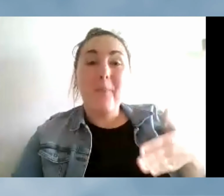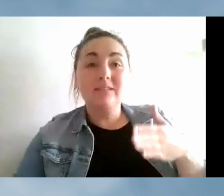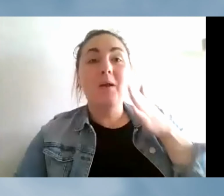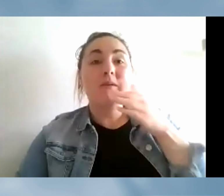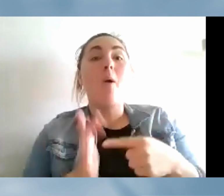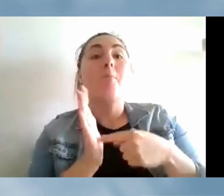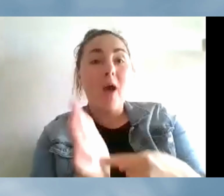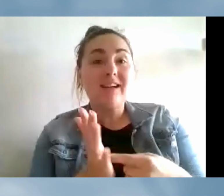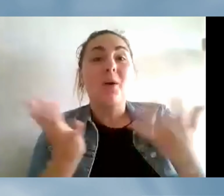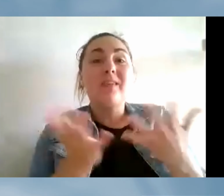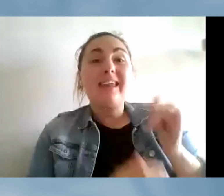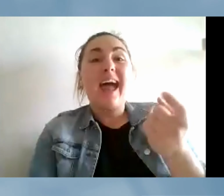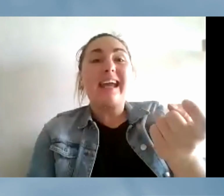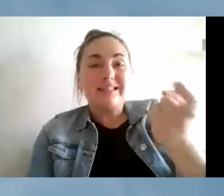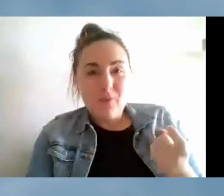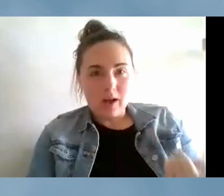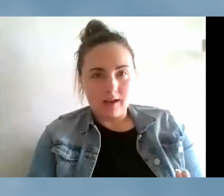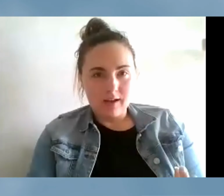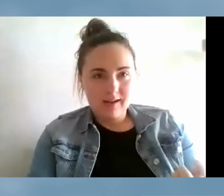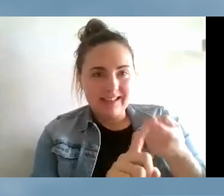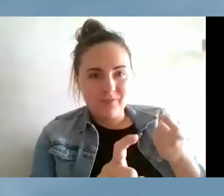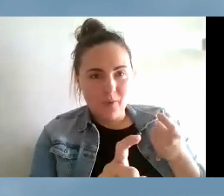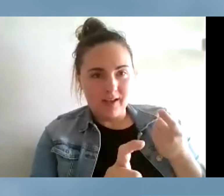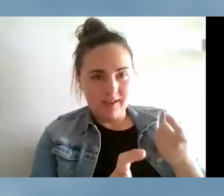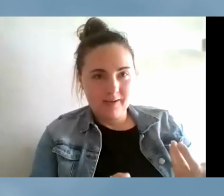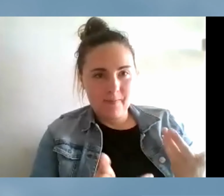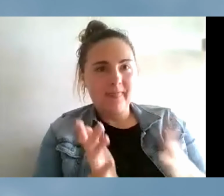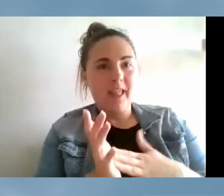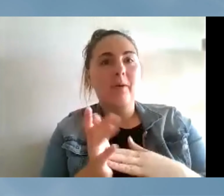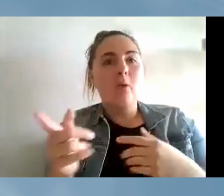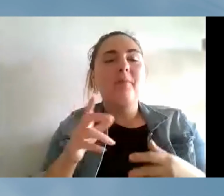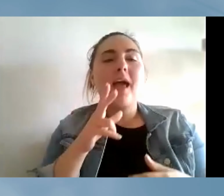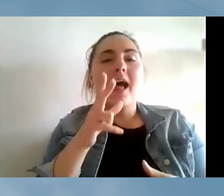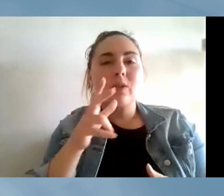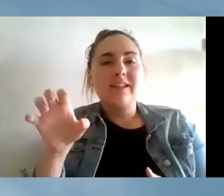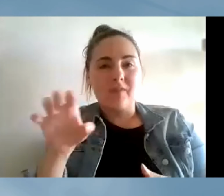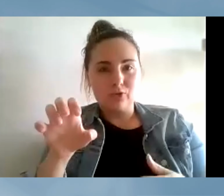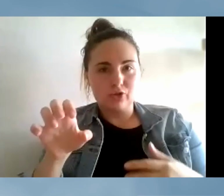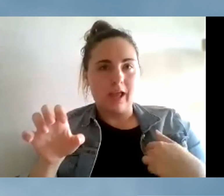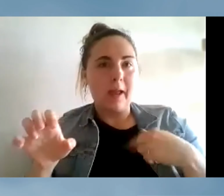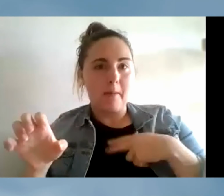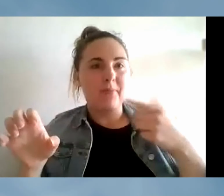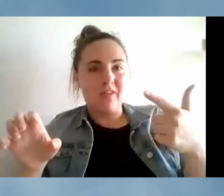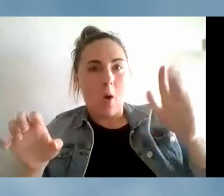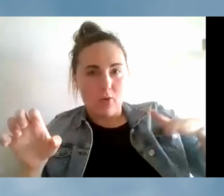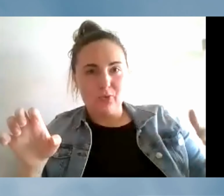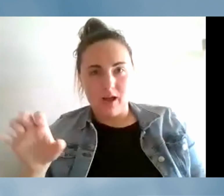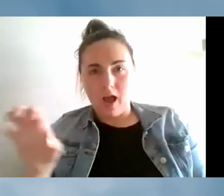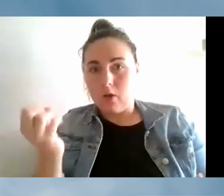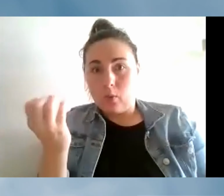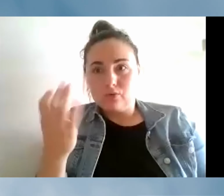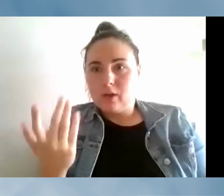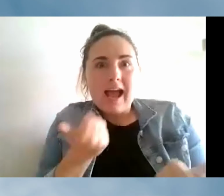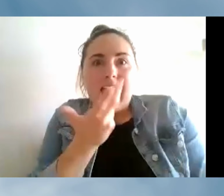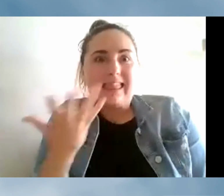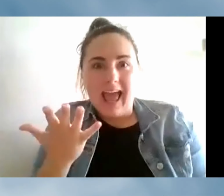je nek zvok, ampak pes pa bi lahko pokazal tudi, odkot izvira ta. Recimo